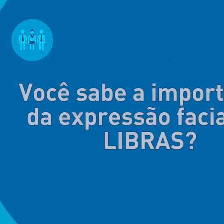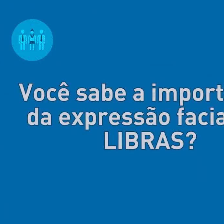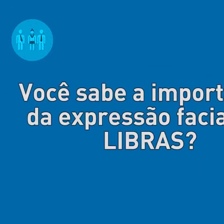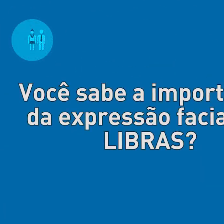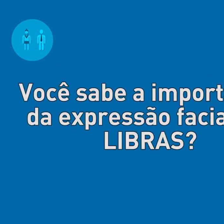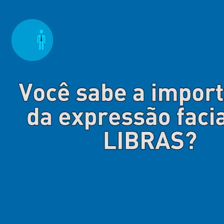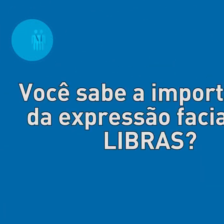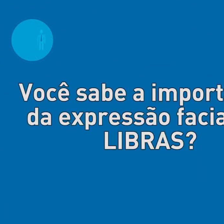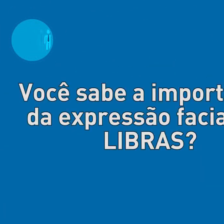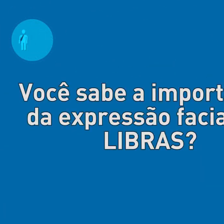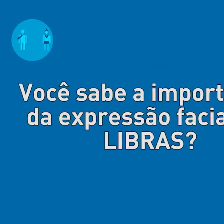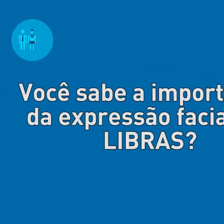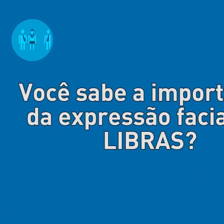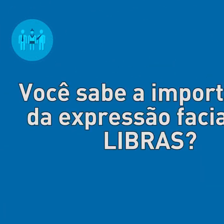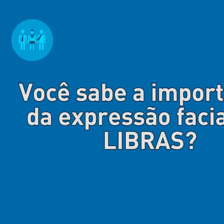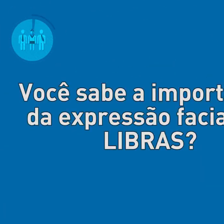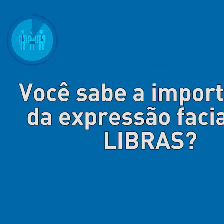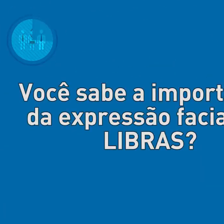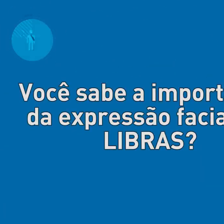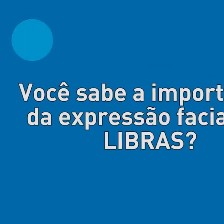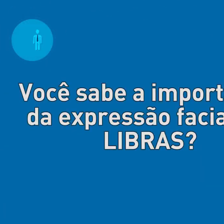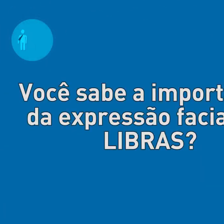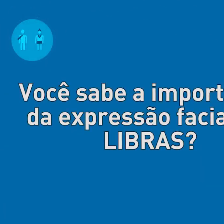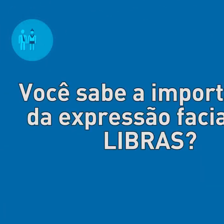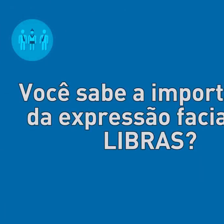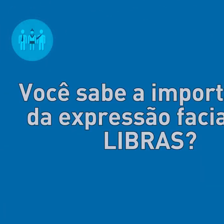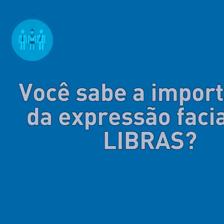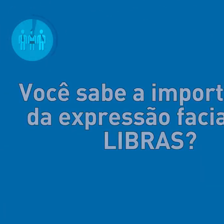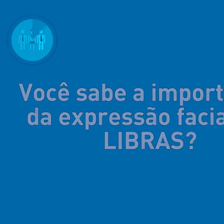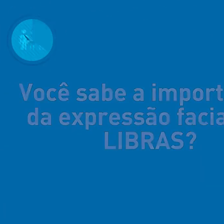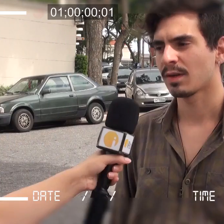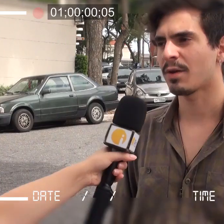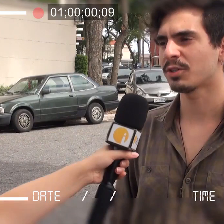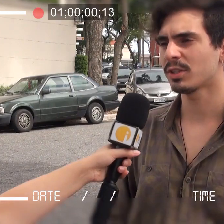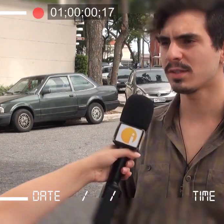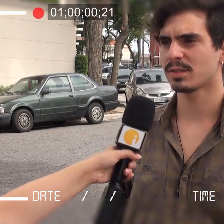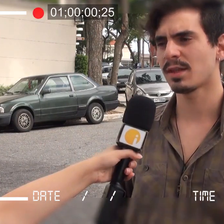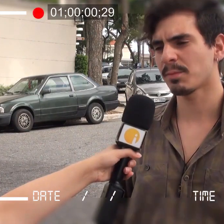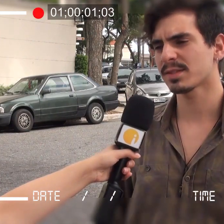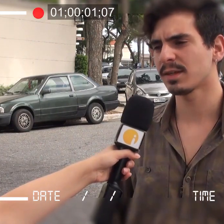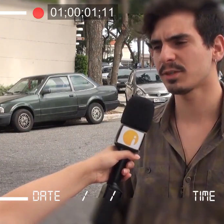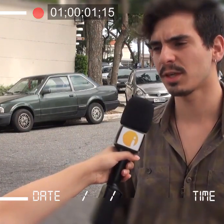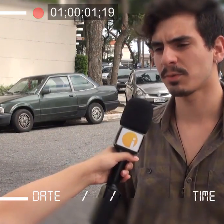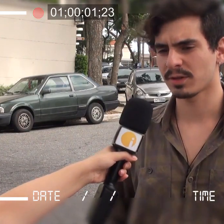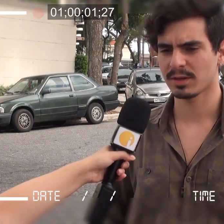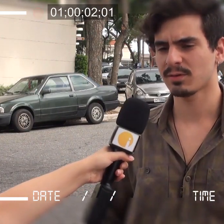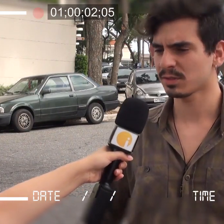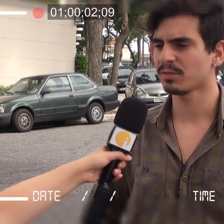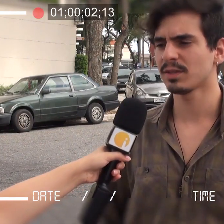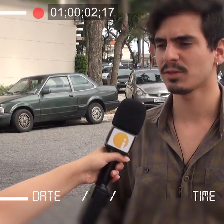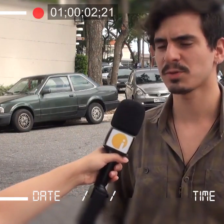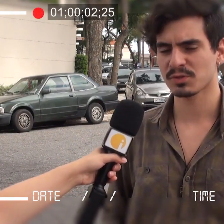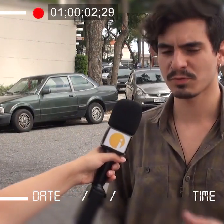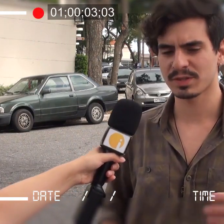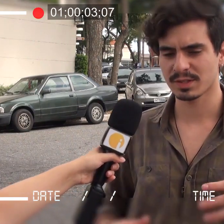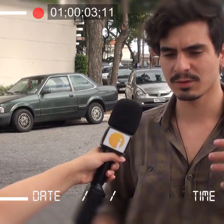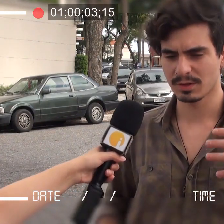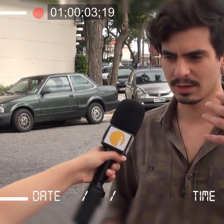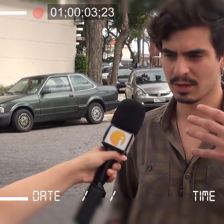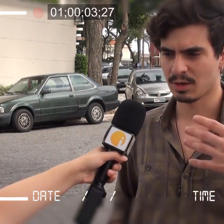Você sabe a importância da expressão facial na Libras? Eu acho que tem bastante, né? Porque quando você vê duas pessoas conversando, quando